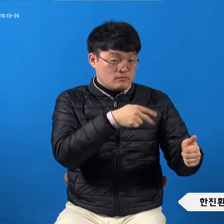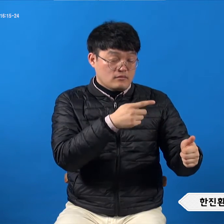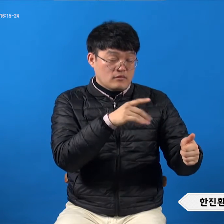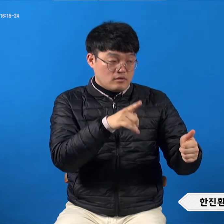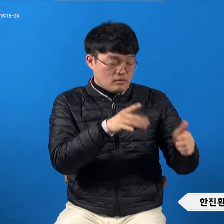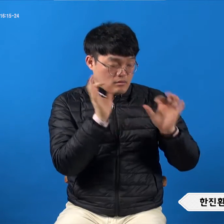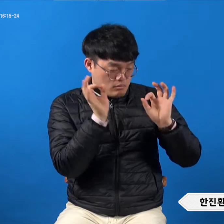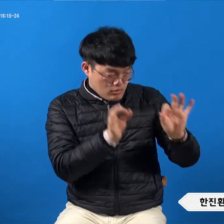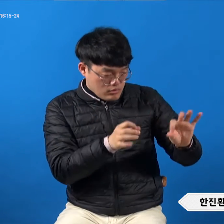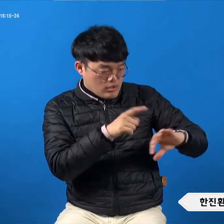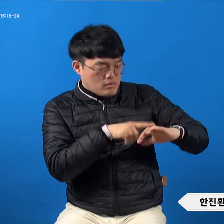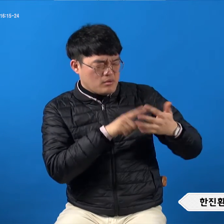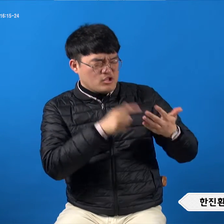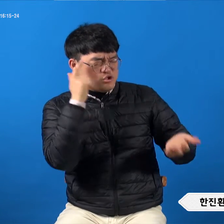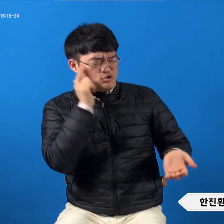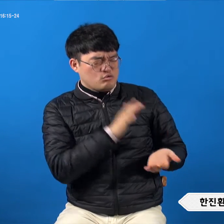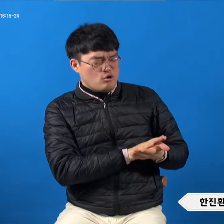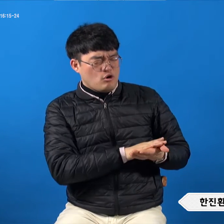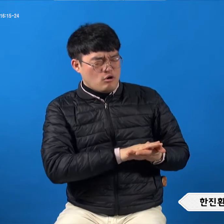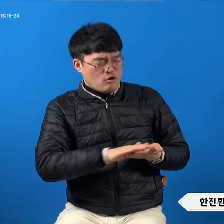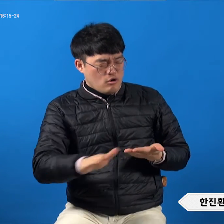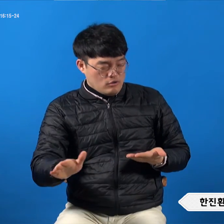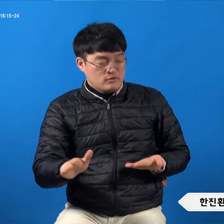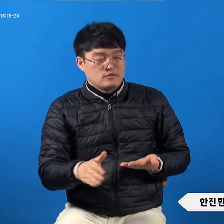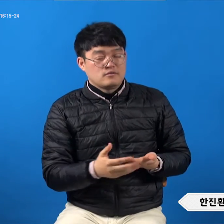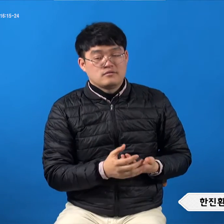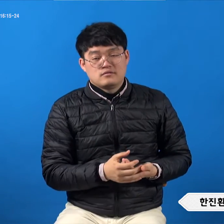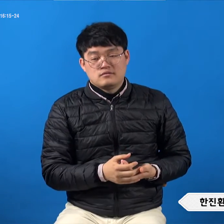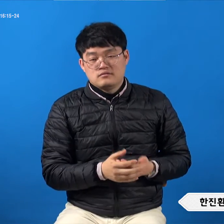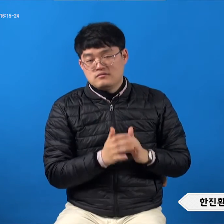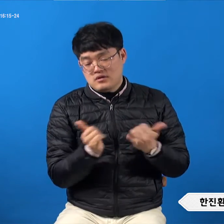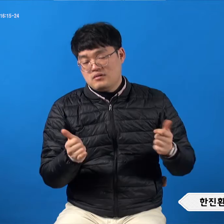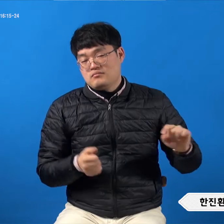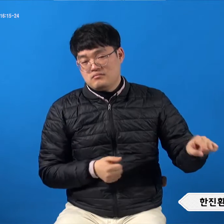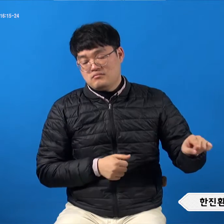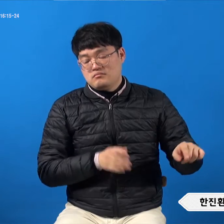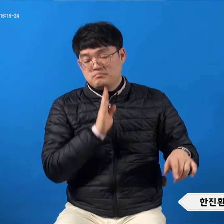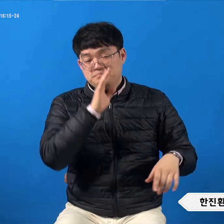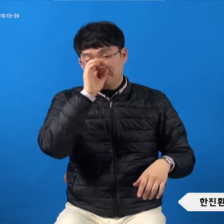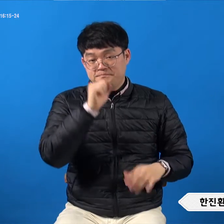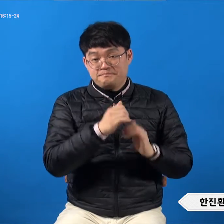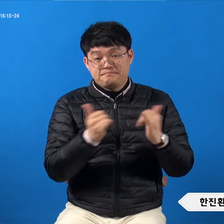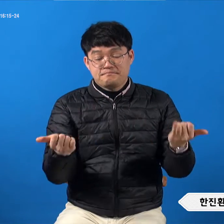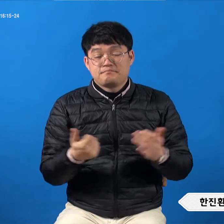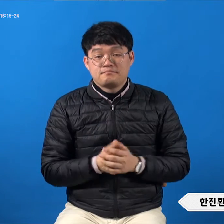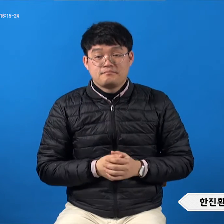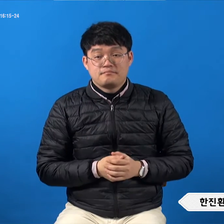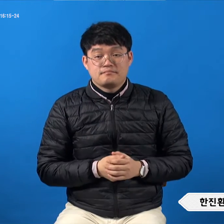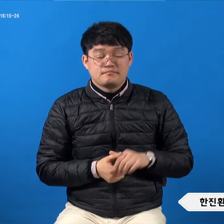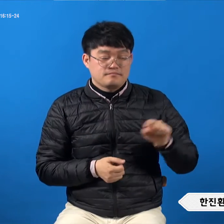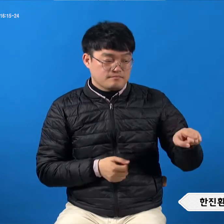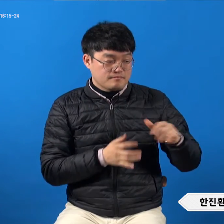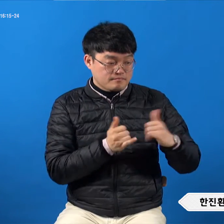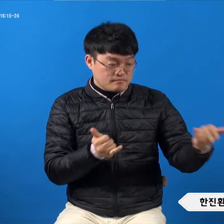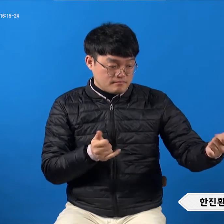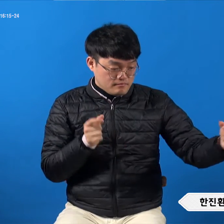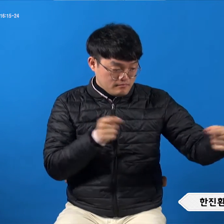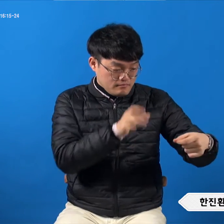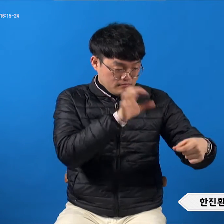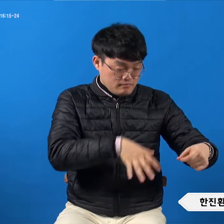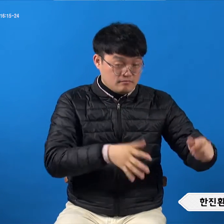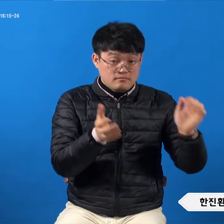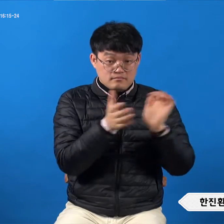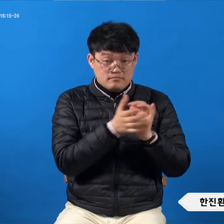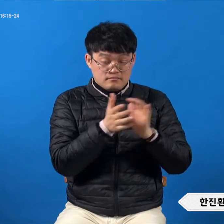보기만 해도 마음이 시원해지는 산소 같은 사람, 얼마나 좋습니까? 그런 사람 곁에 친구가